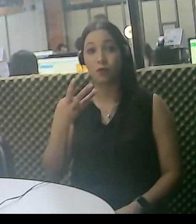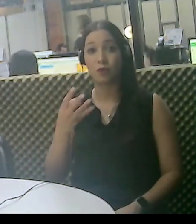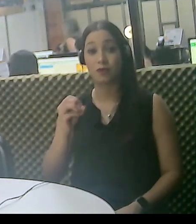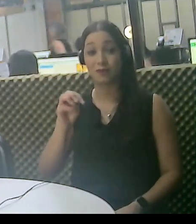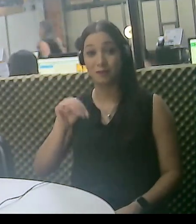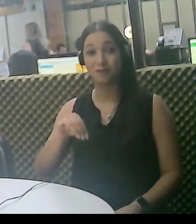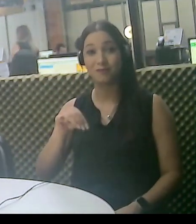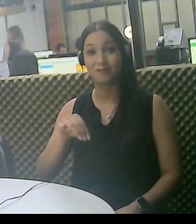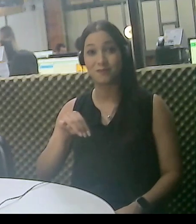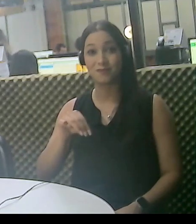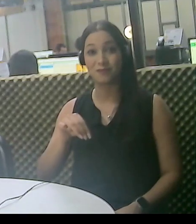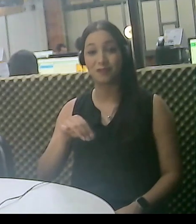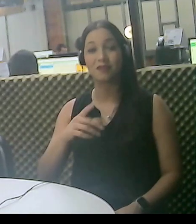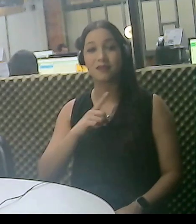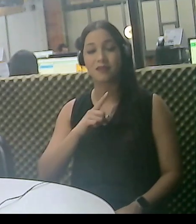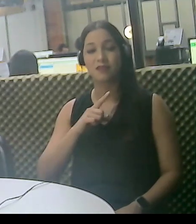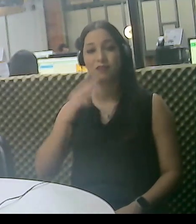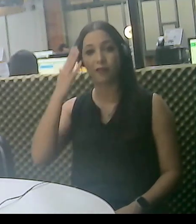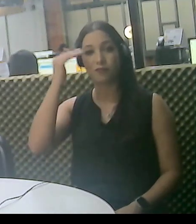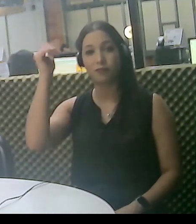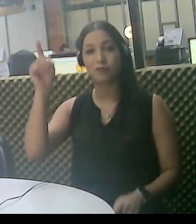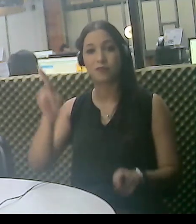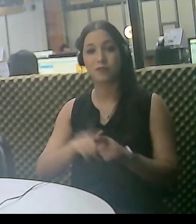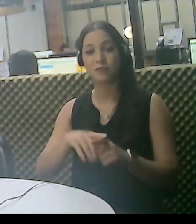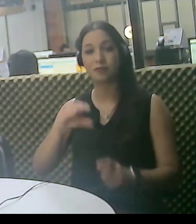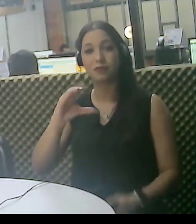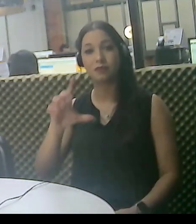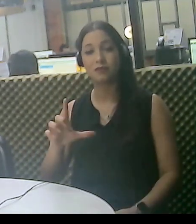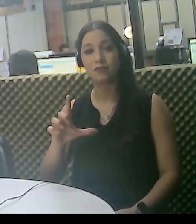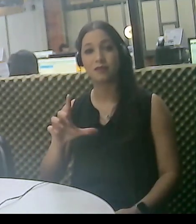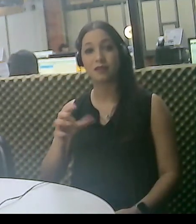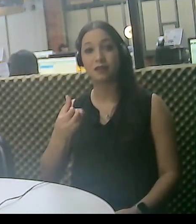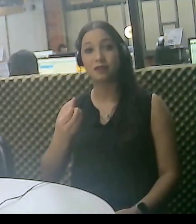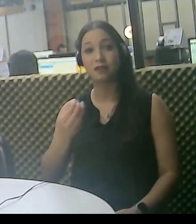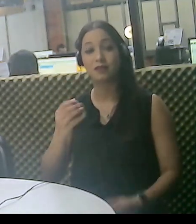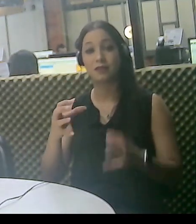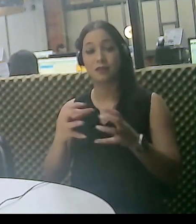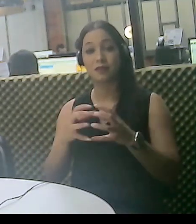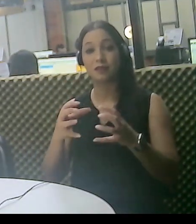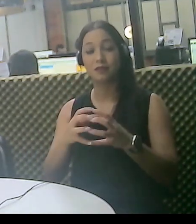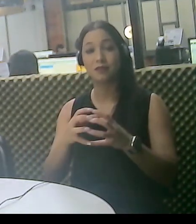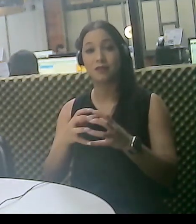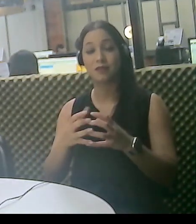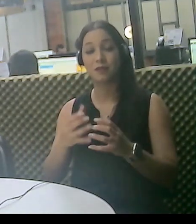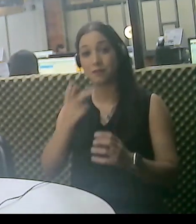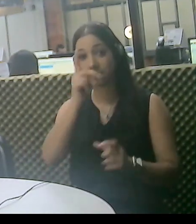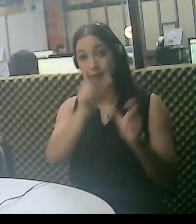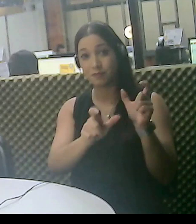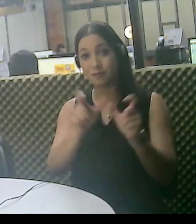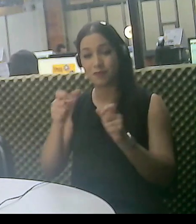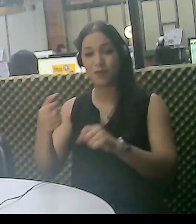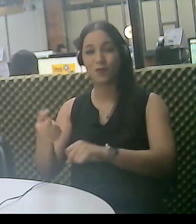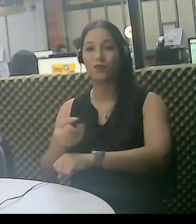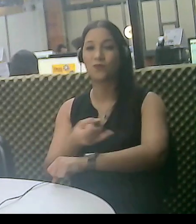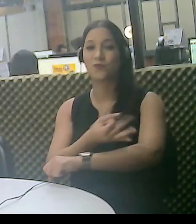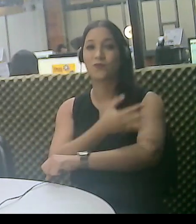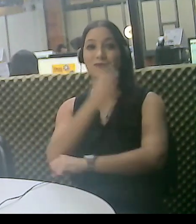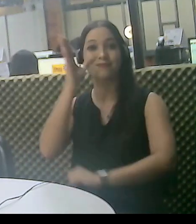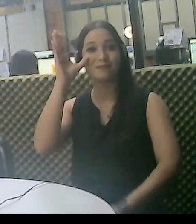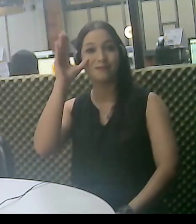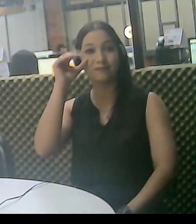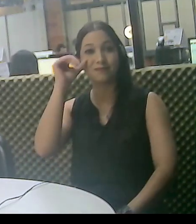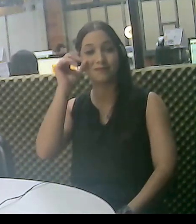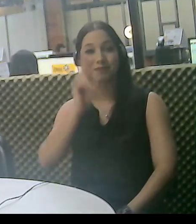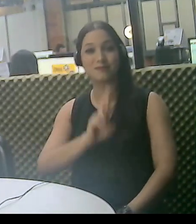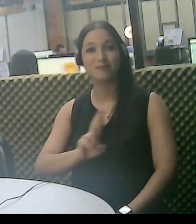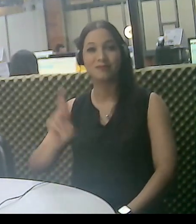minutos, passando do popular ao clássico, os 60 músicos integrantes da banda emocionaram o público.